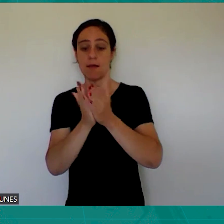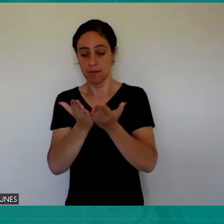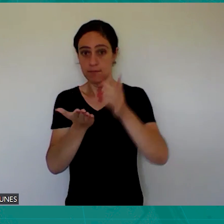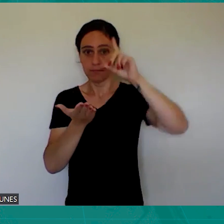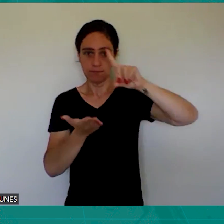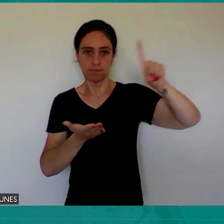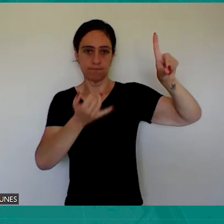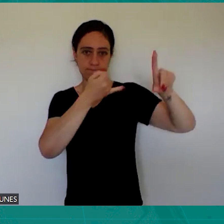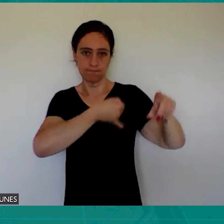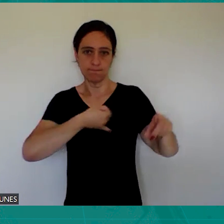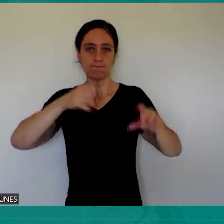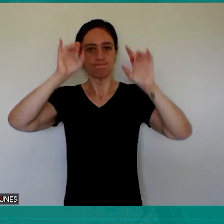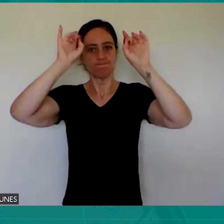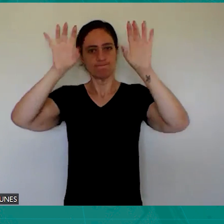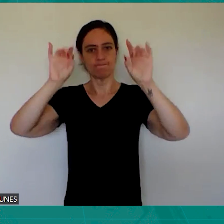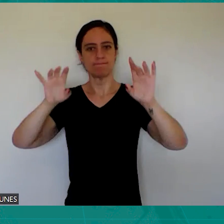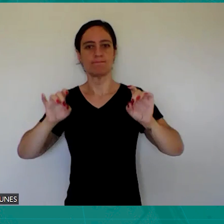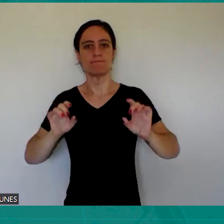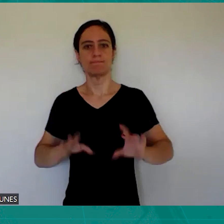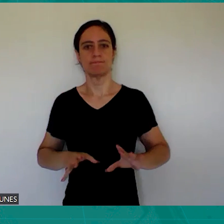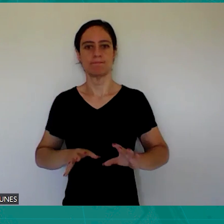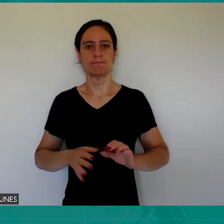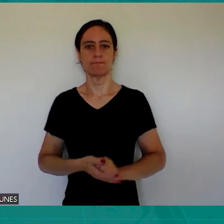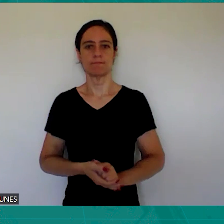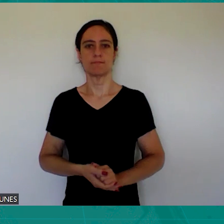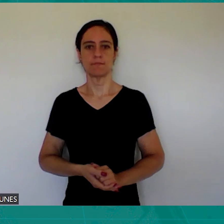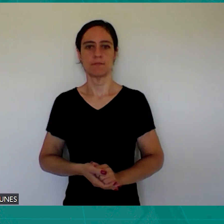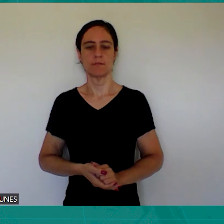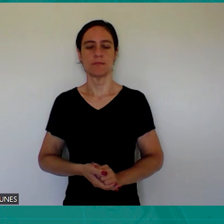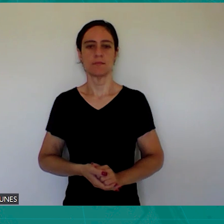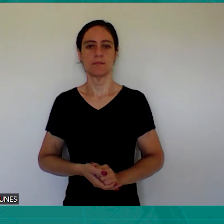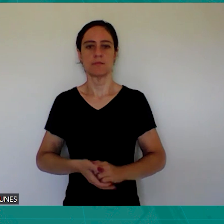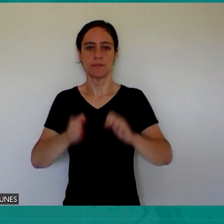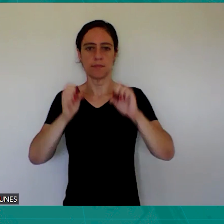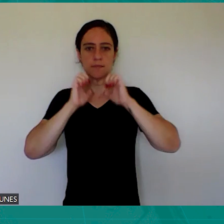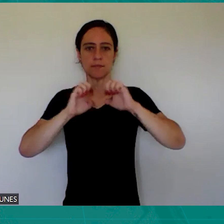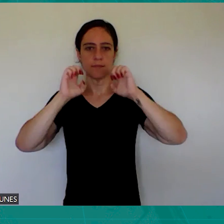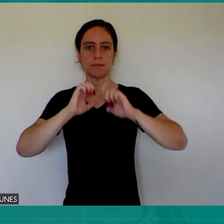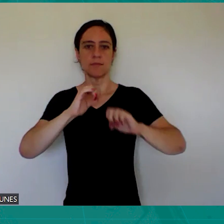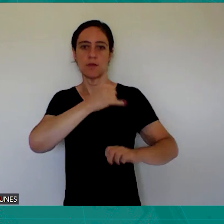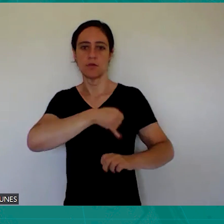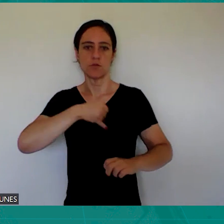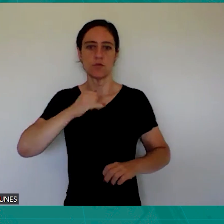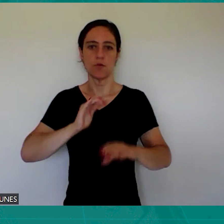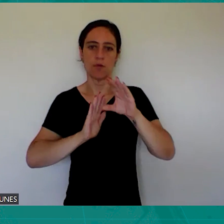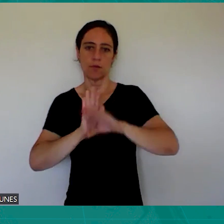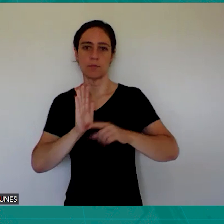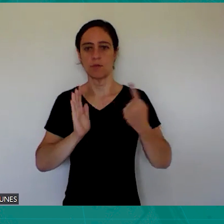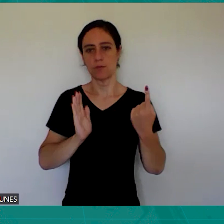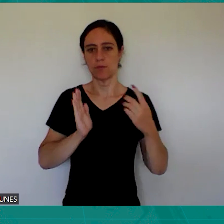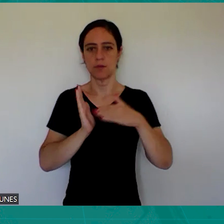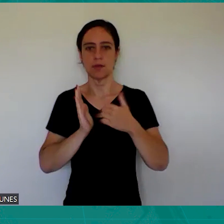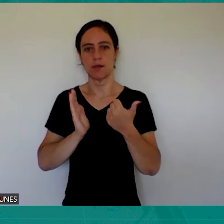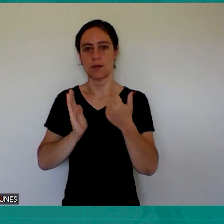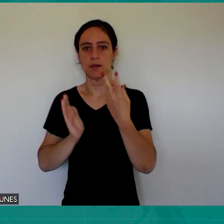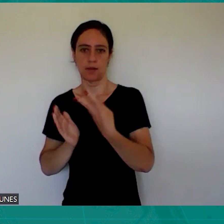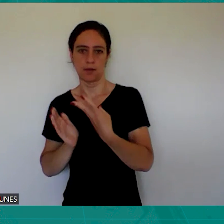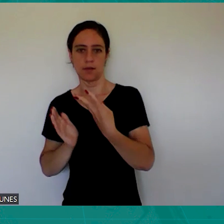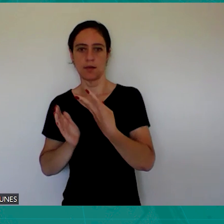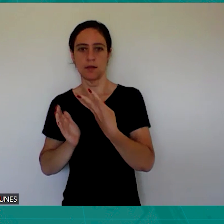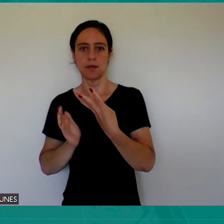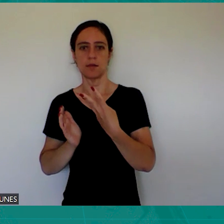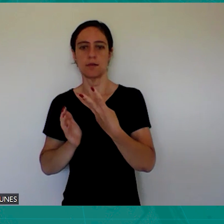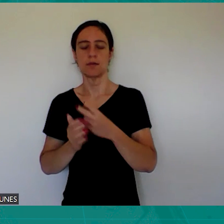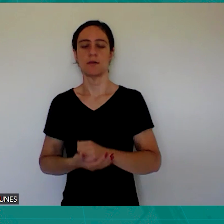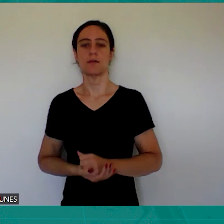João. O Evangelho de João, dos capítulos 1 até 13, formam